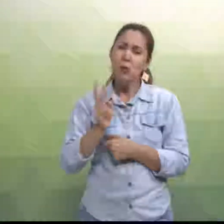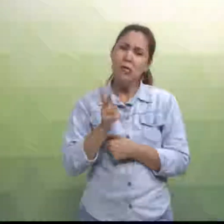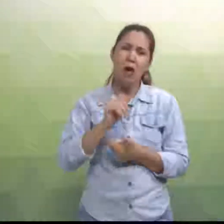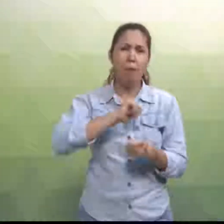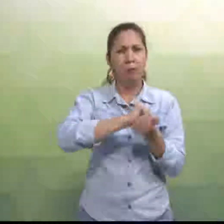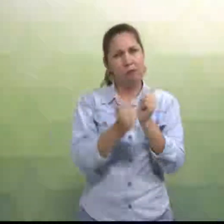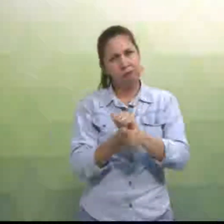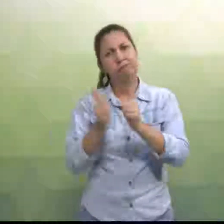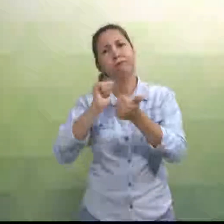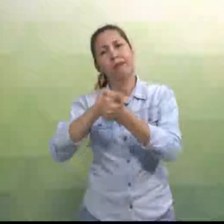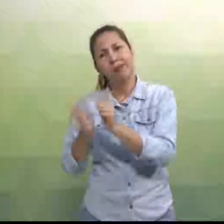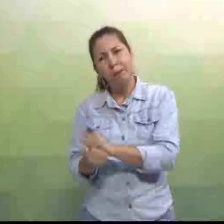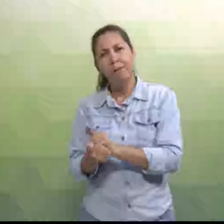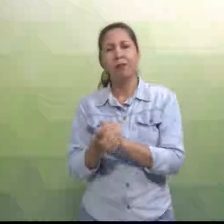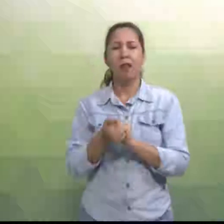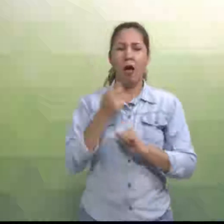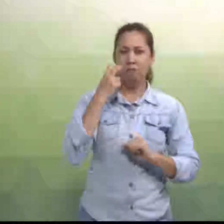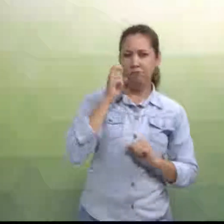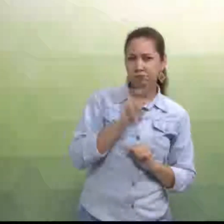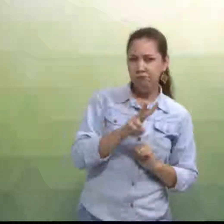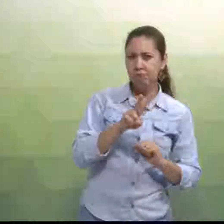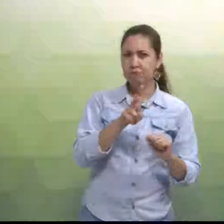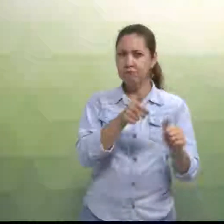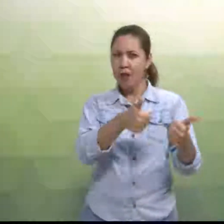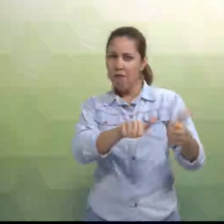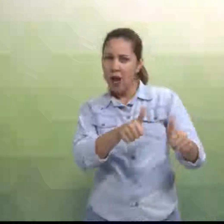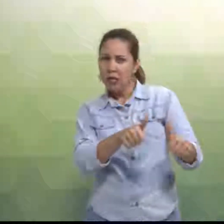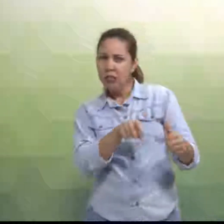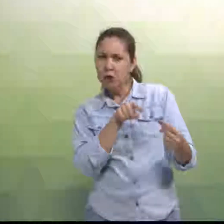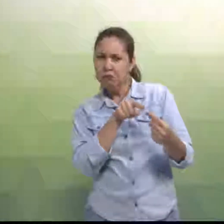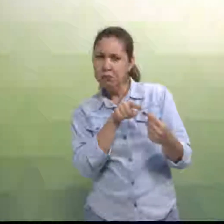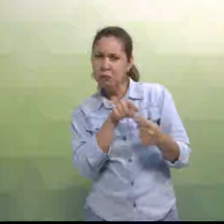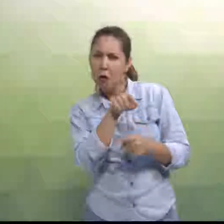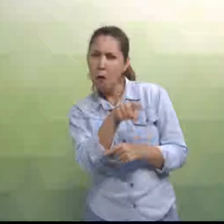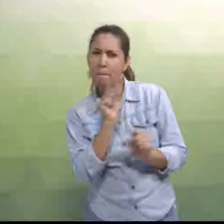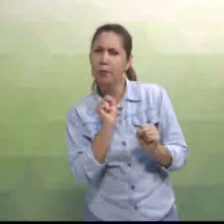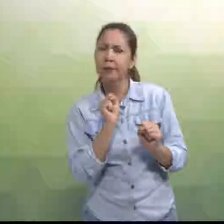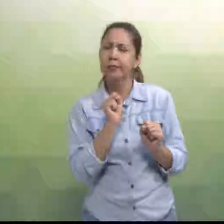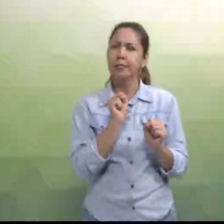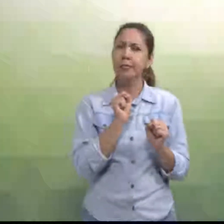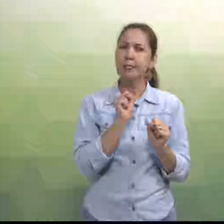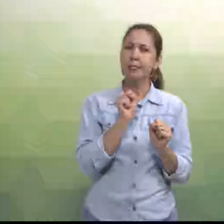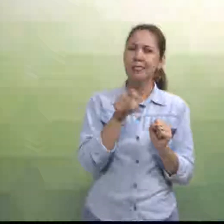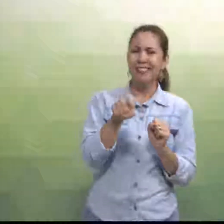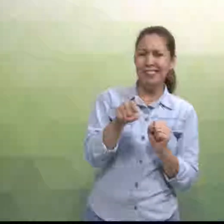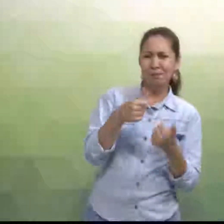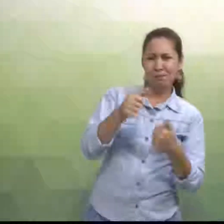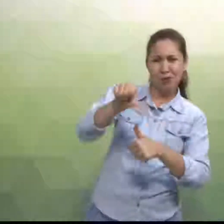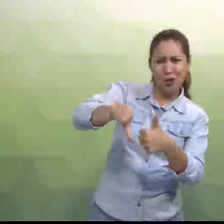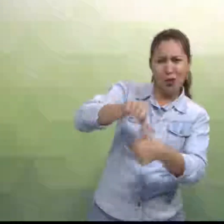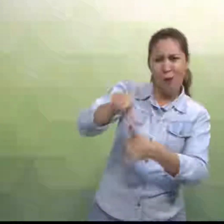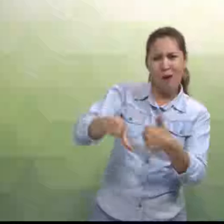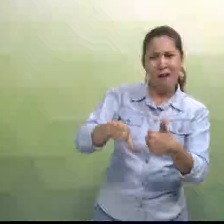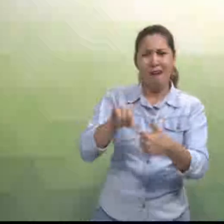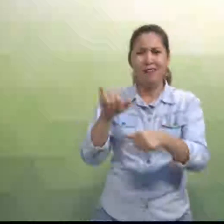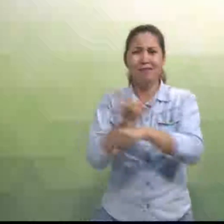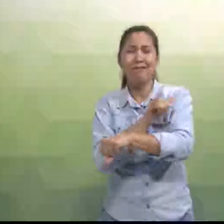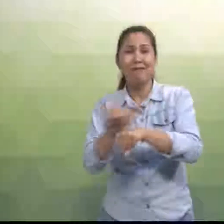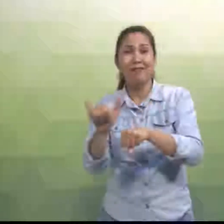Então, o professor, se necessário, deve fazer as devidas adaptações nesse processo de avaliação, modificar as